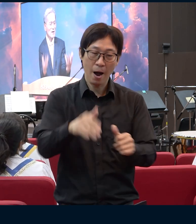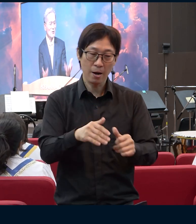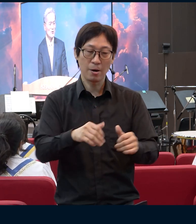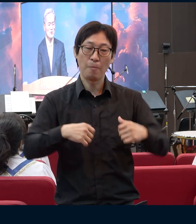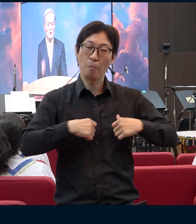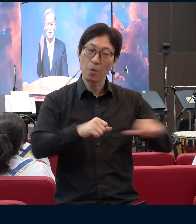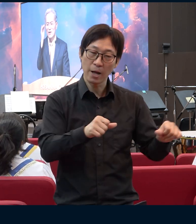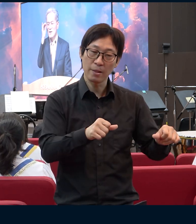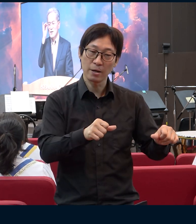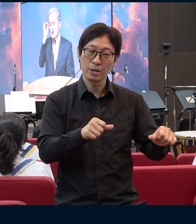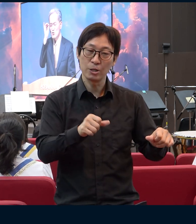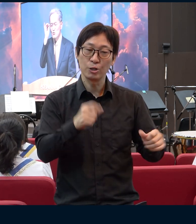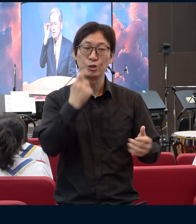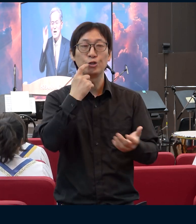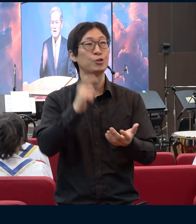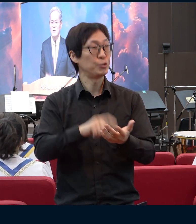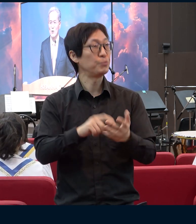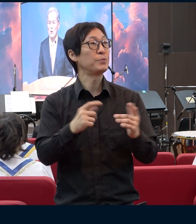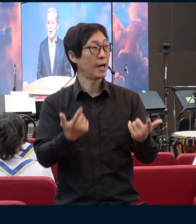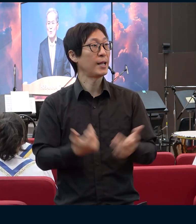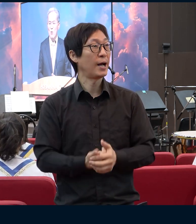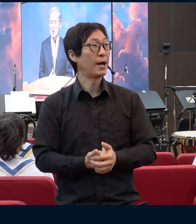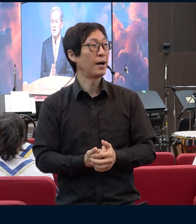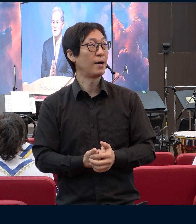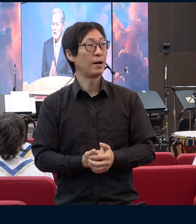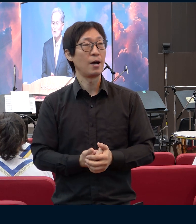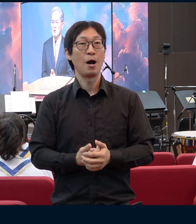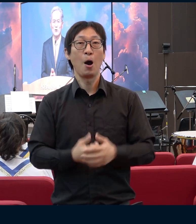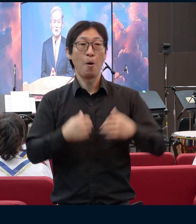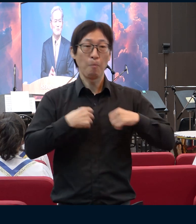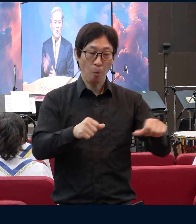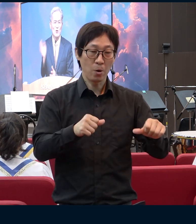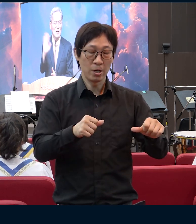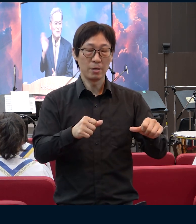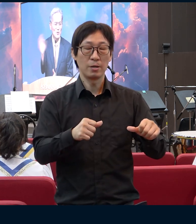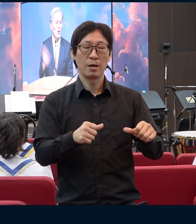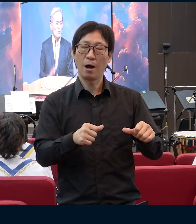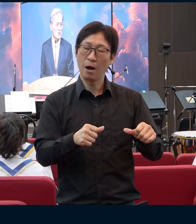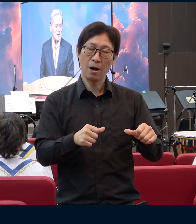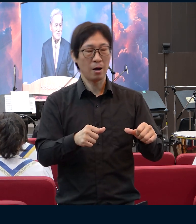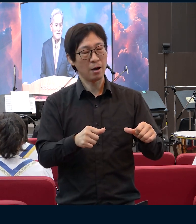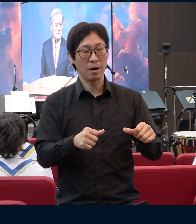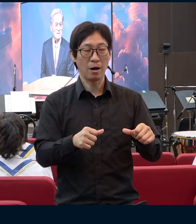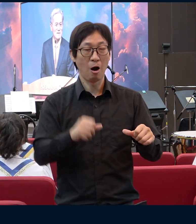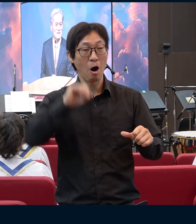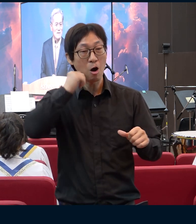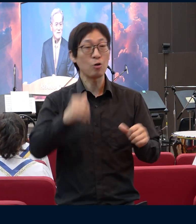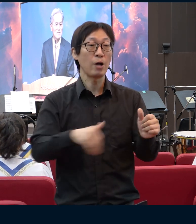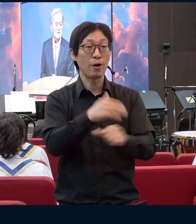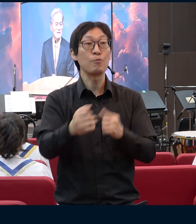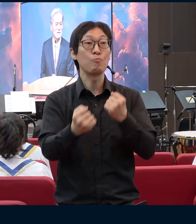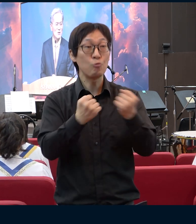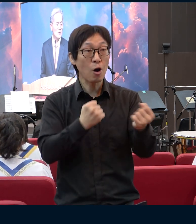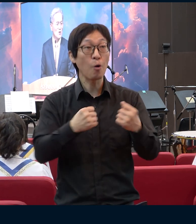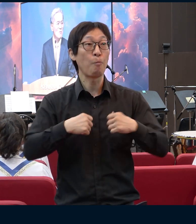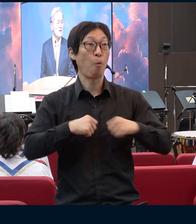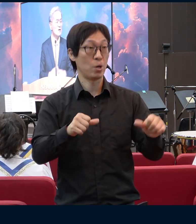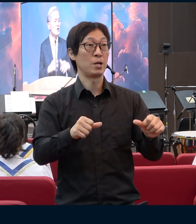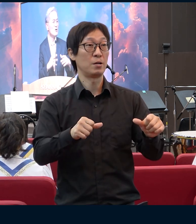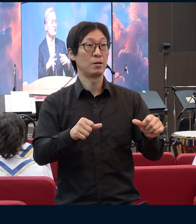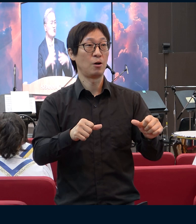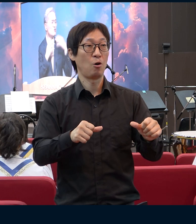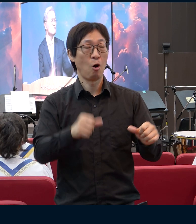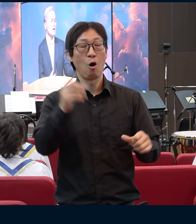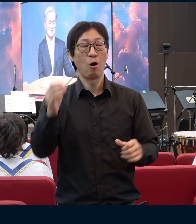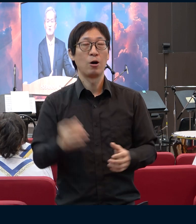것을 포기한다는 것은요, 그렇게 쉬운 일이 아니에요. 포기가 잘 되는 것들은 포기할 필요가 없어요, 사실은. 그런데